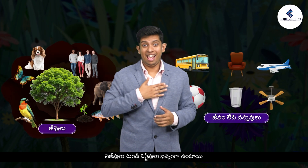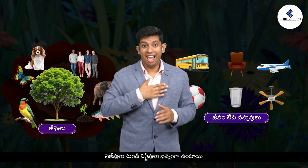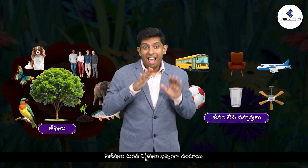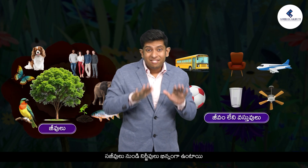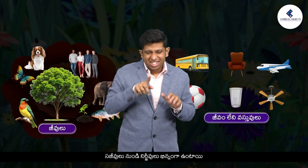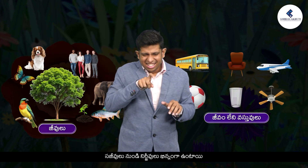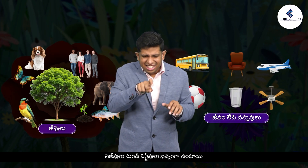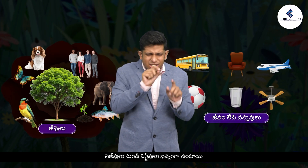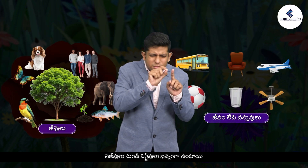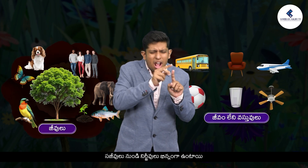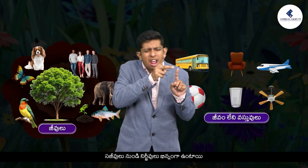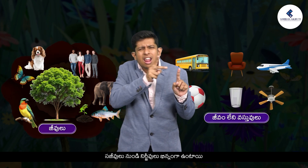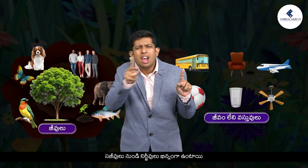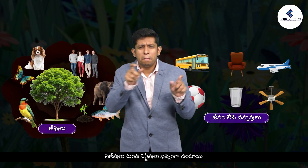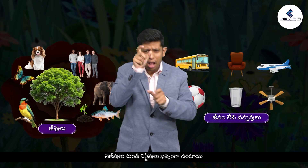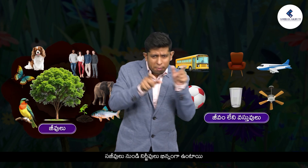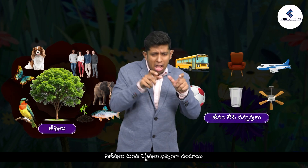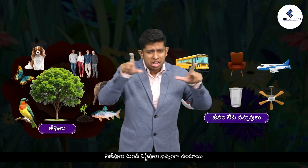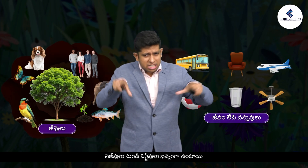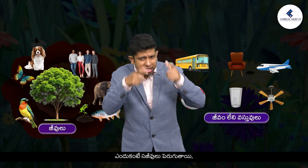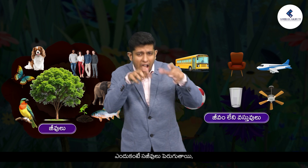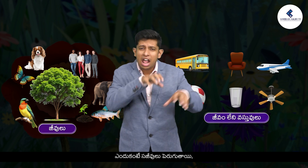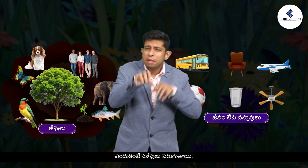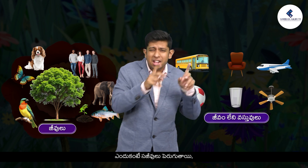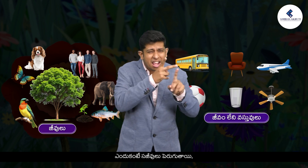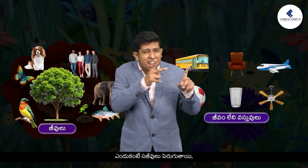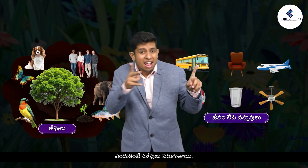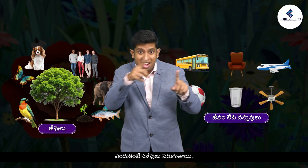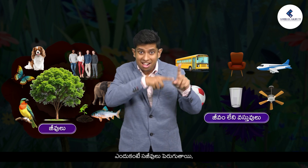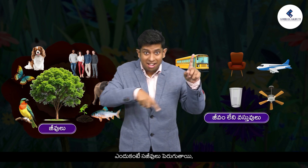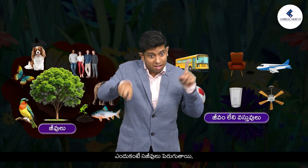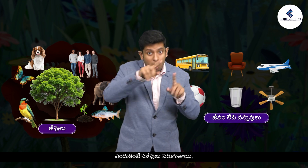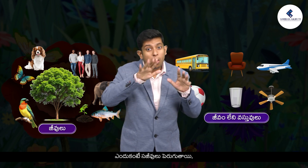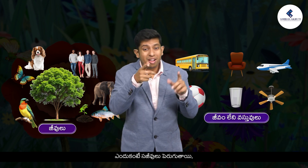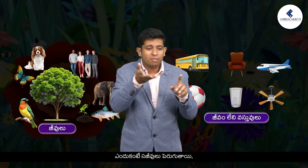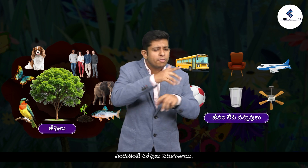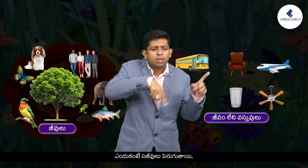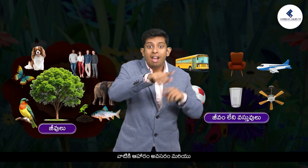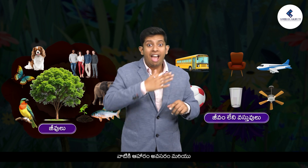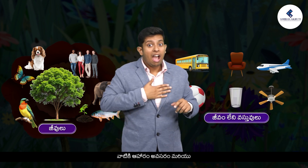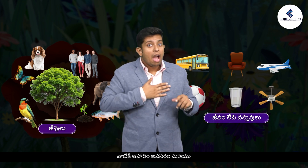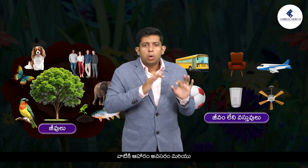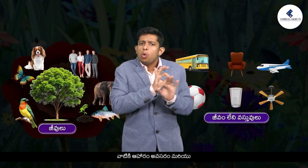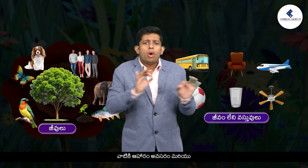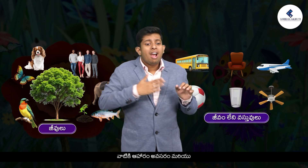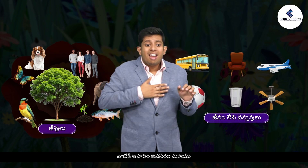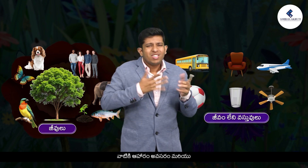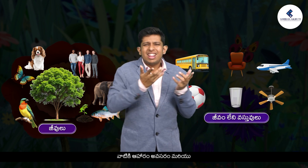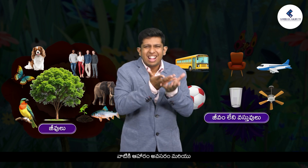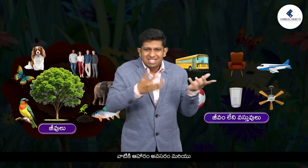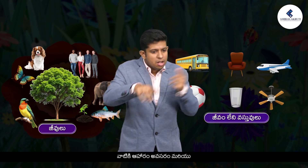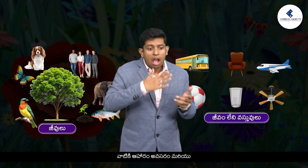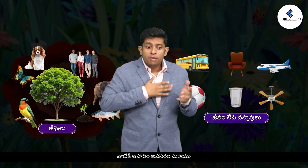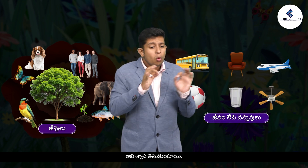సజీవుల నుండి నిర్జీవులు భిన్నంగా ఉంటాయి. ఎందుకంటే సజీవులు పెరుగుతాయి, వాటికి ఆహారం